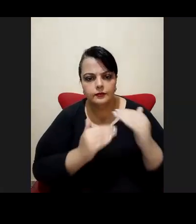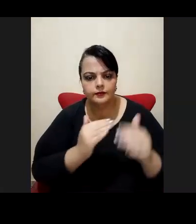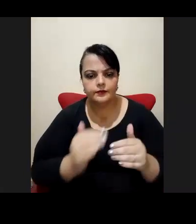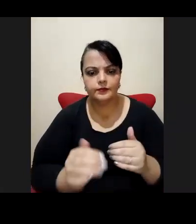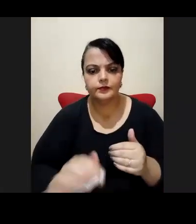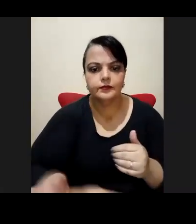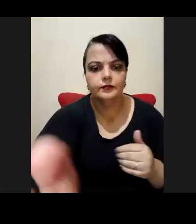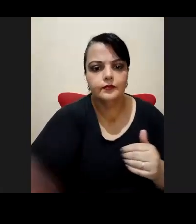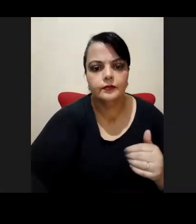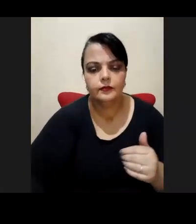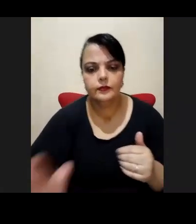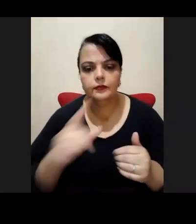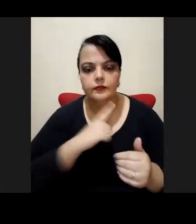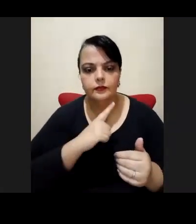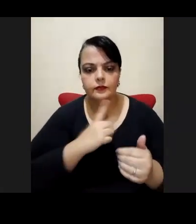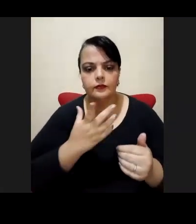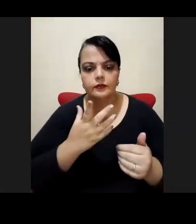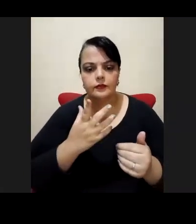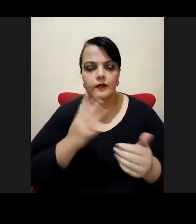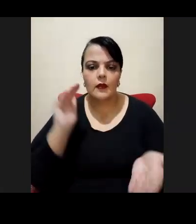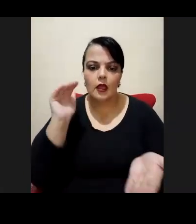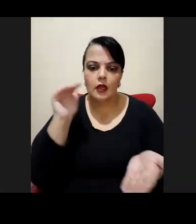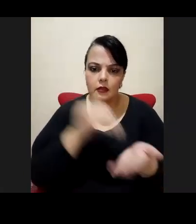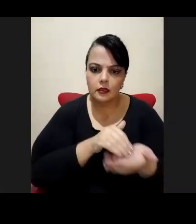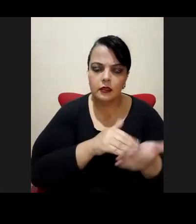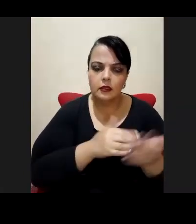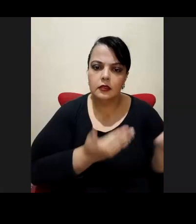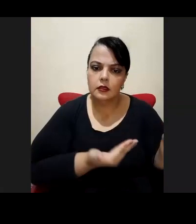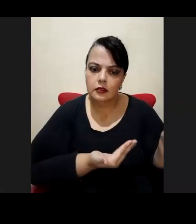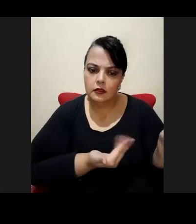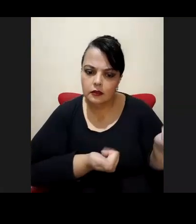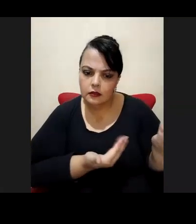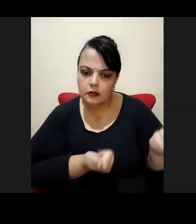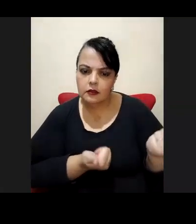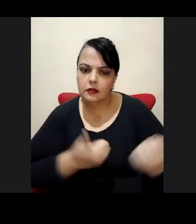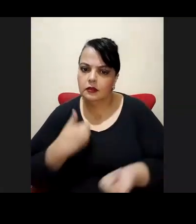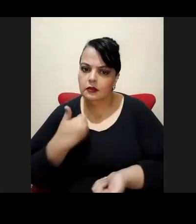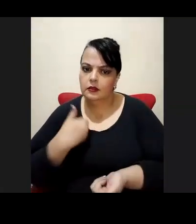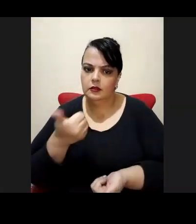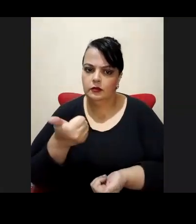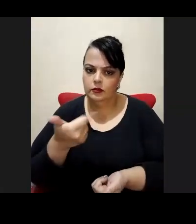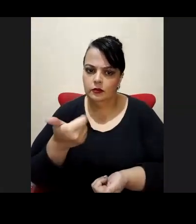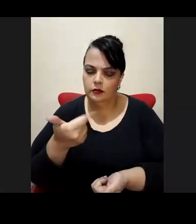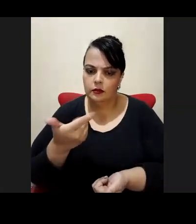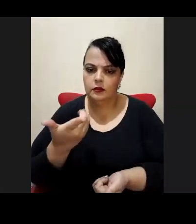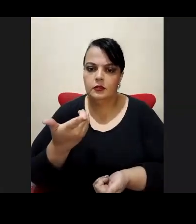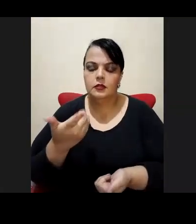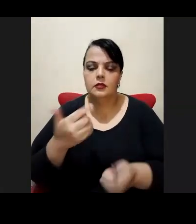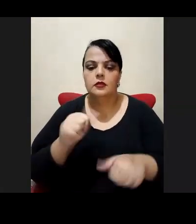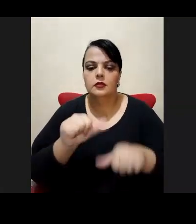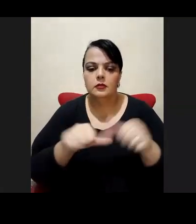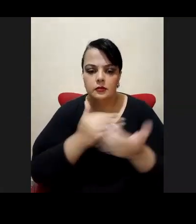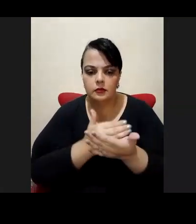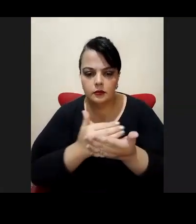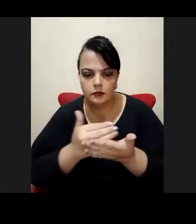desde a primeira infância, até chegar lá, né, na adolescência, até chegar nos 12 anos, que é quando oficialmente a adolescência começa, mas que a